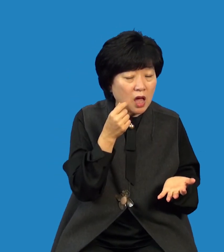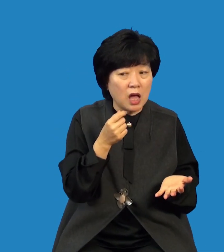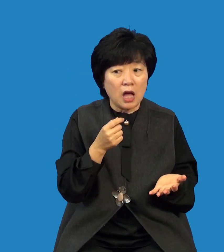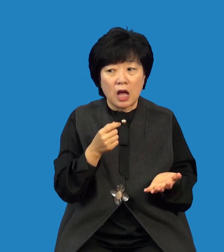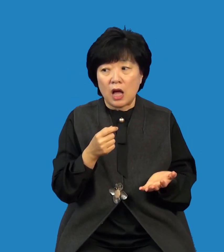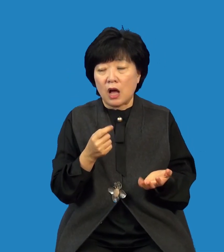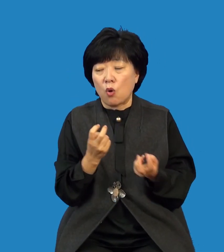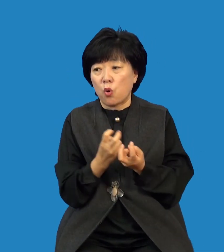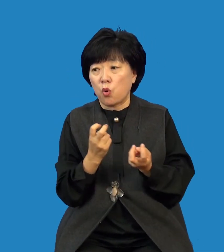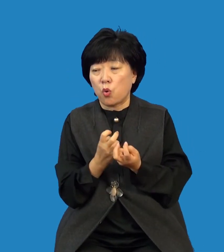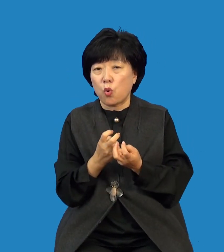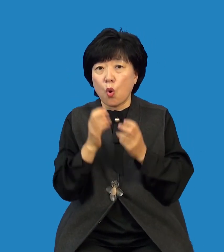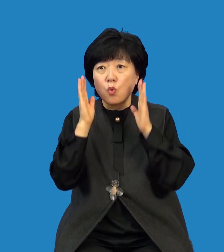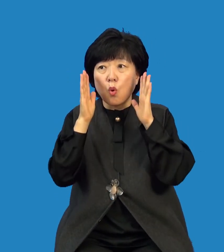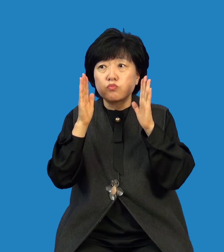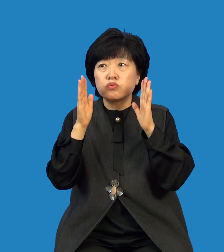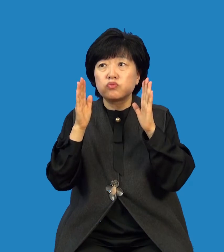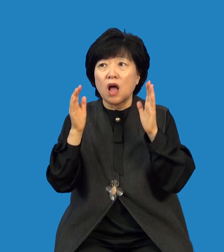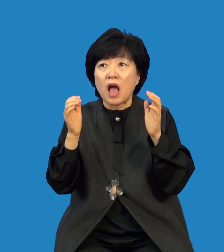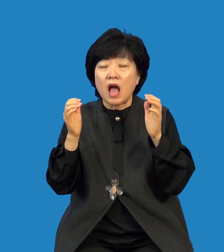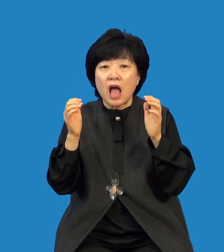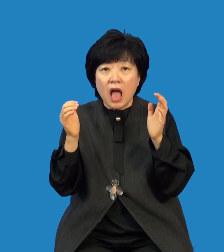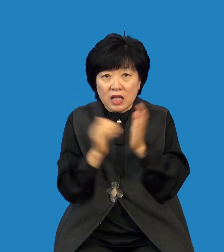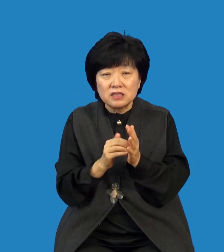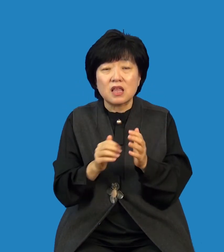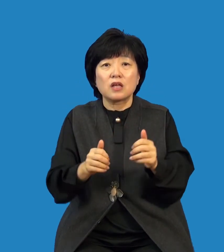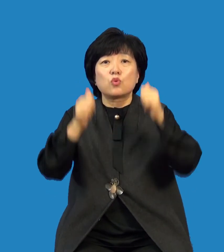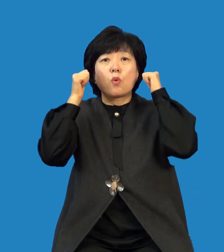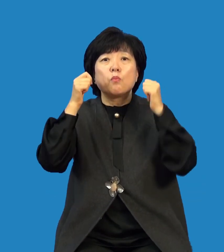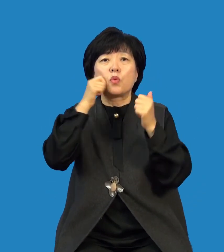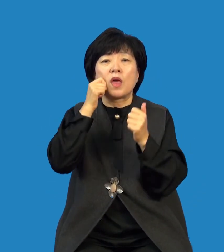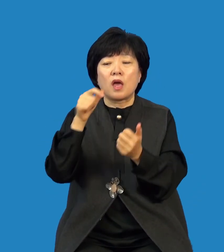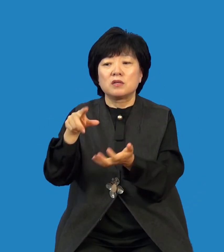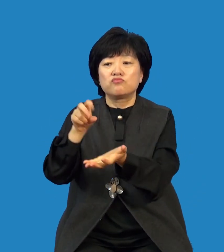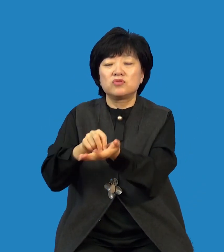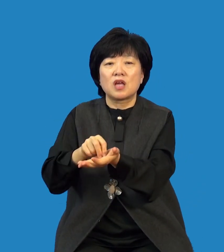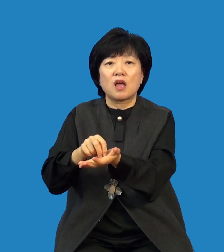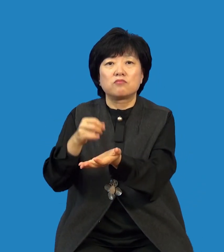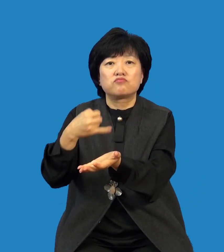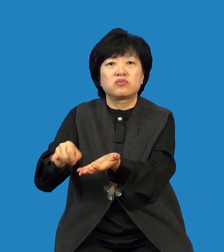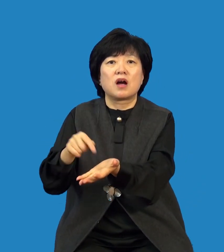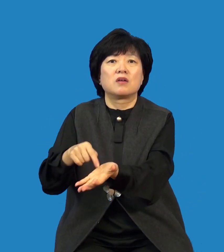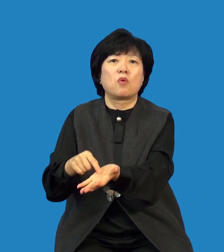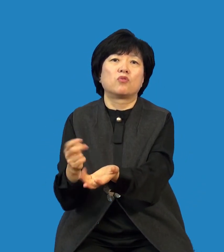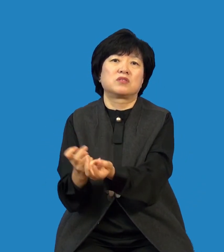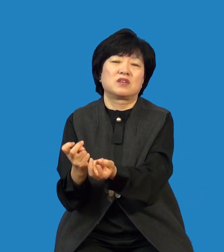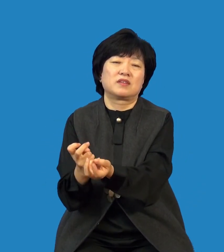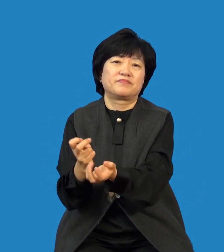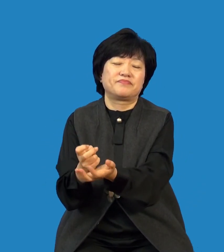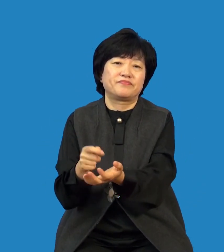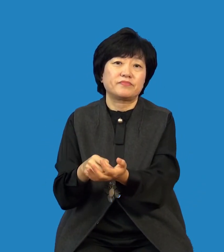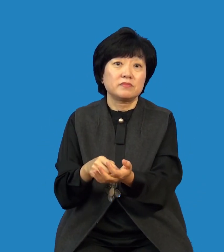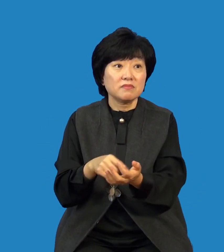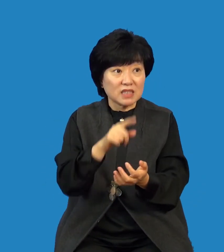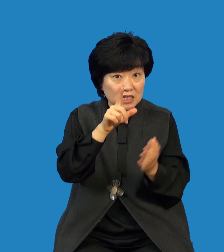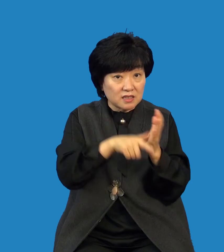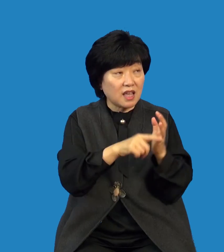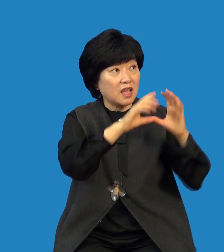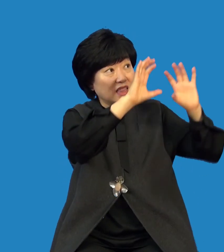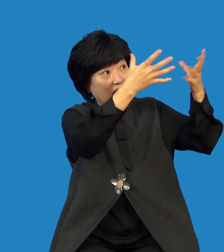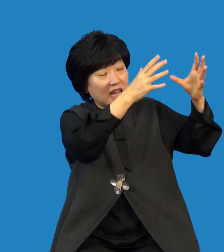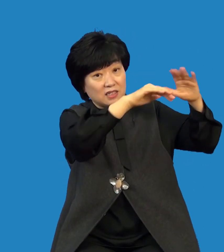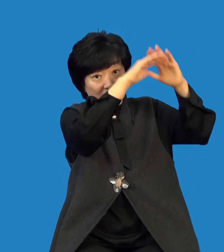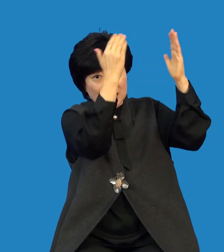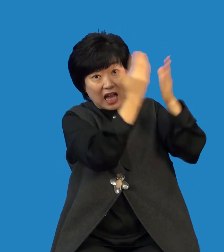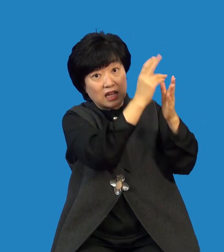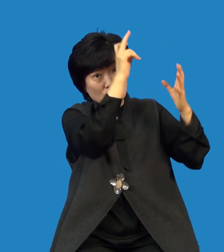근데 이제 학위를 못했으니까 그것도 안 되죠. 그러니까 취업 막히죠. 세 번째는 제가 이제 국비학생으로 공부를 했는데 이게 이제 몇 년 동안의 학비와 생활비를 다